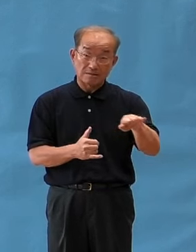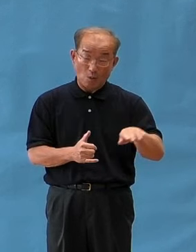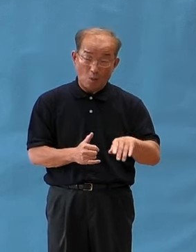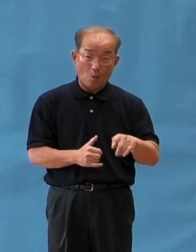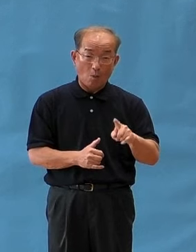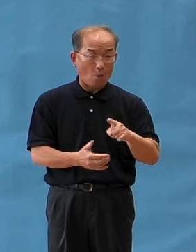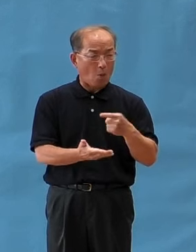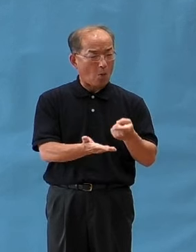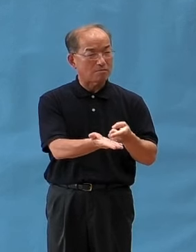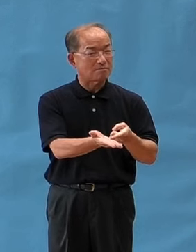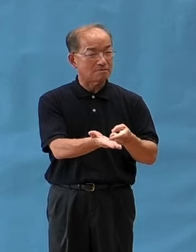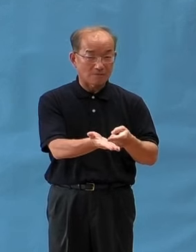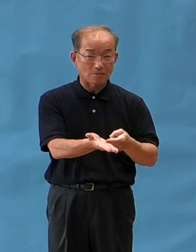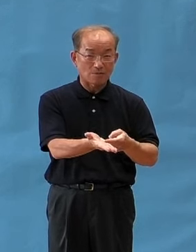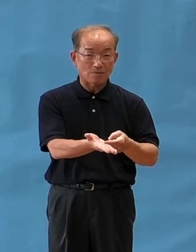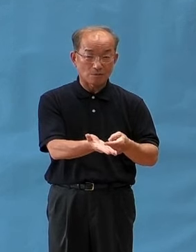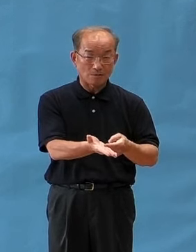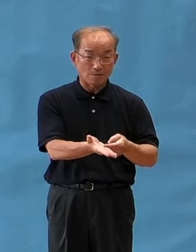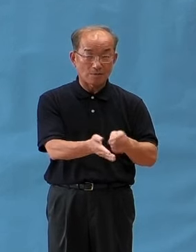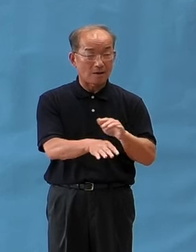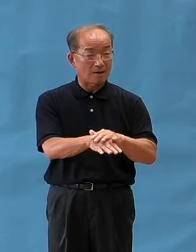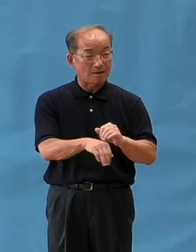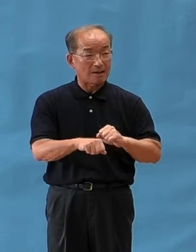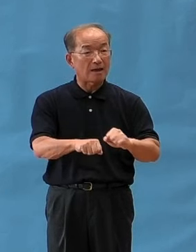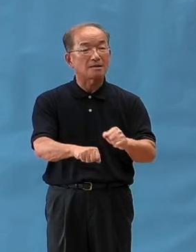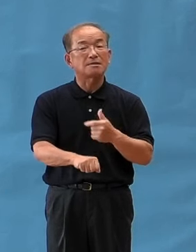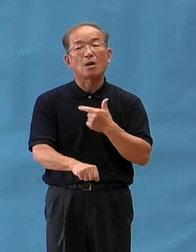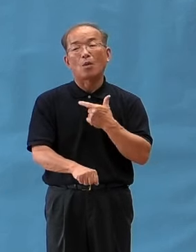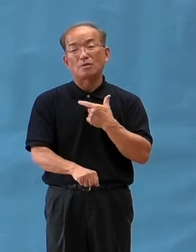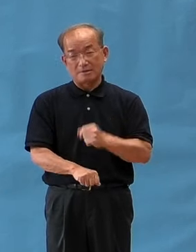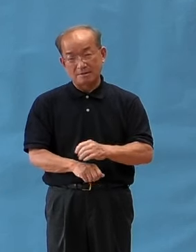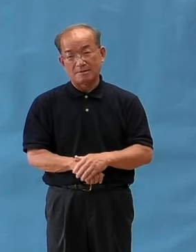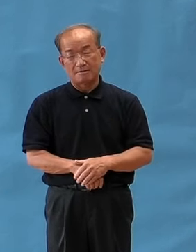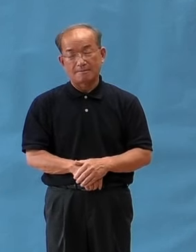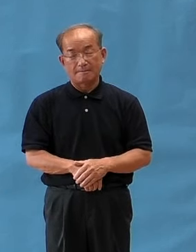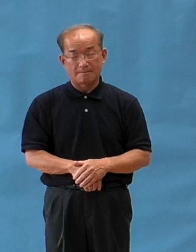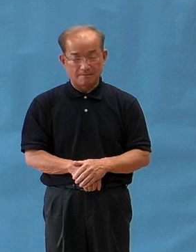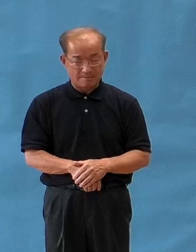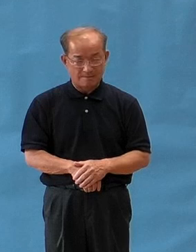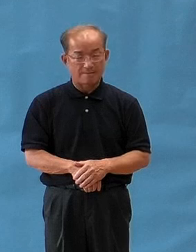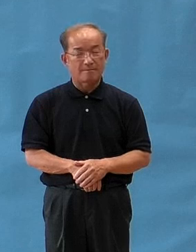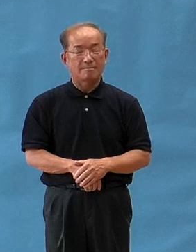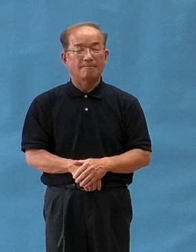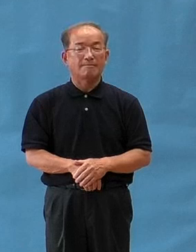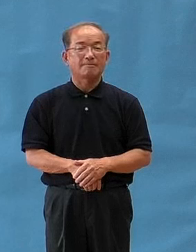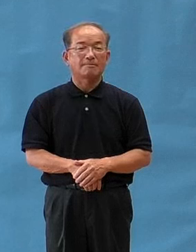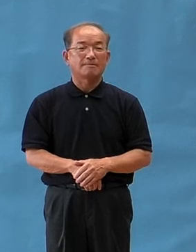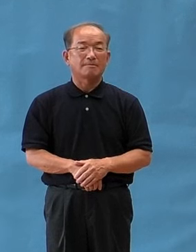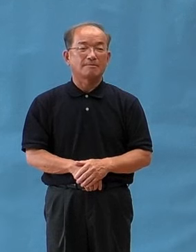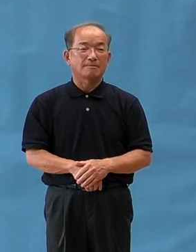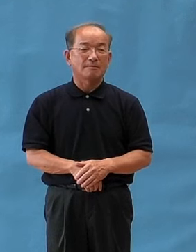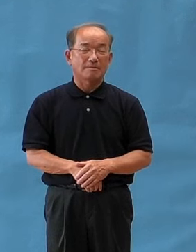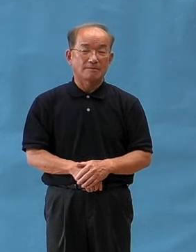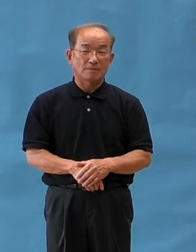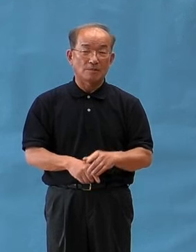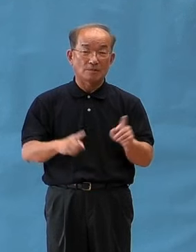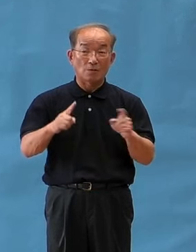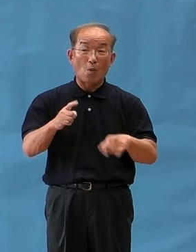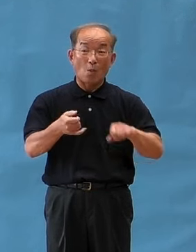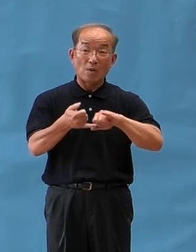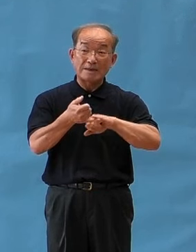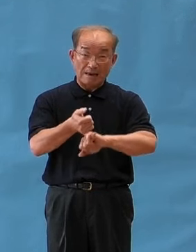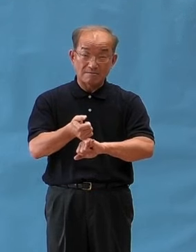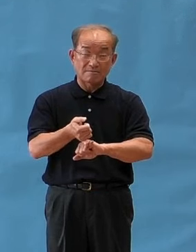て、その上でやってほしい。国立大学の授業を上げればいいと。で、って公約の一番最初に上げ